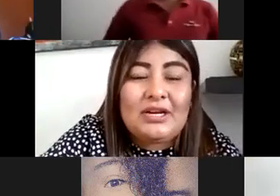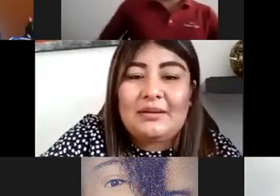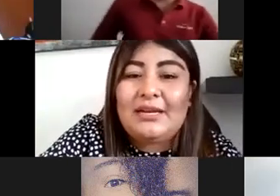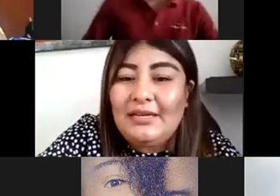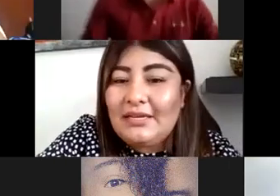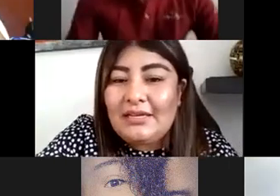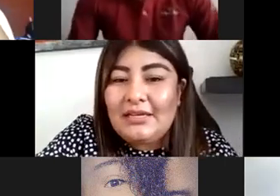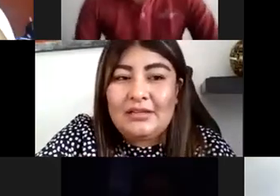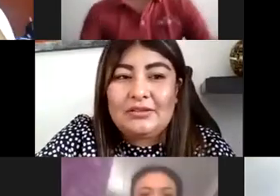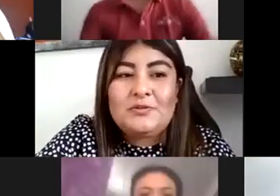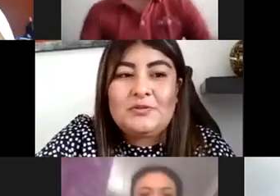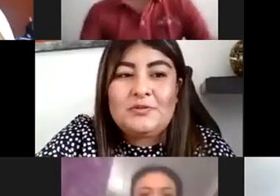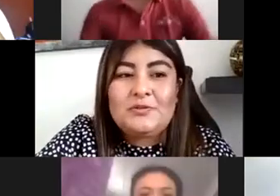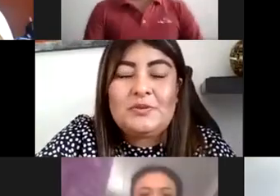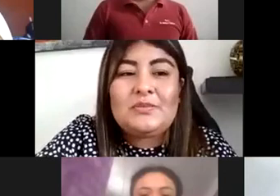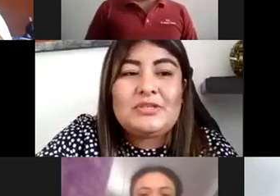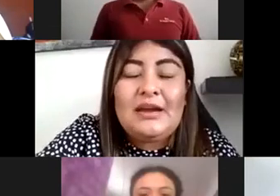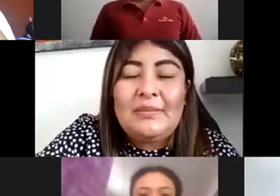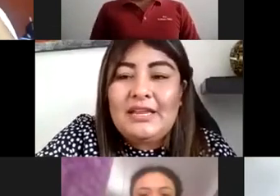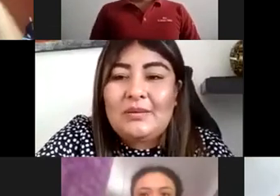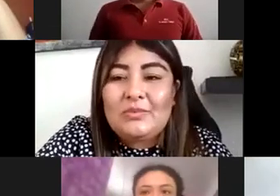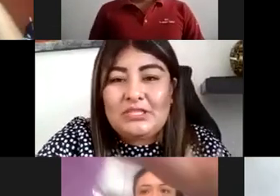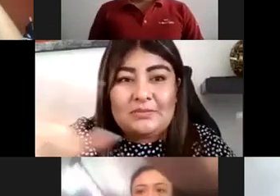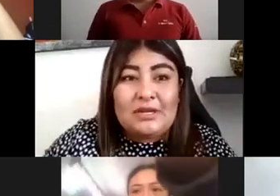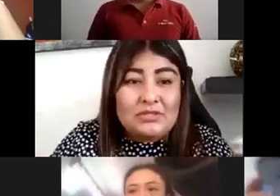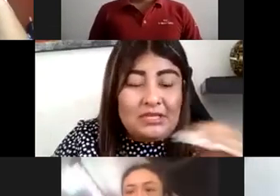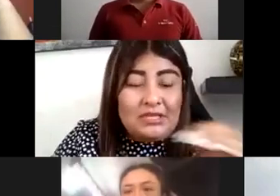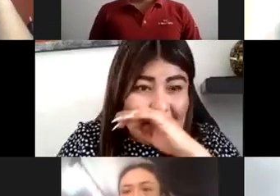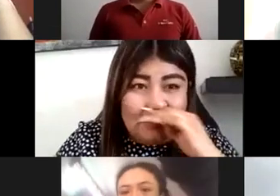¿vale? Todos prendemos nuestra cámara, dejamos nuestras manos libres.